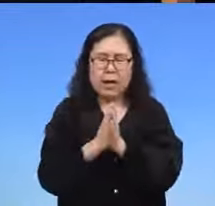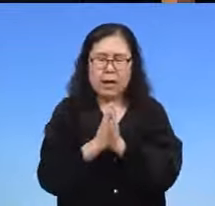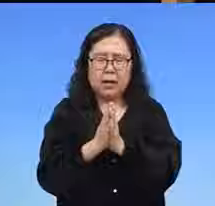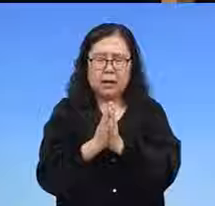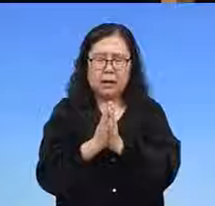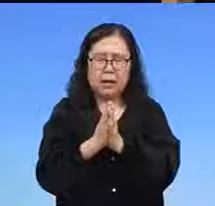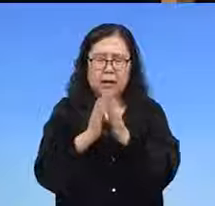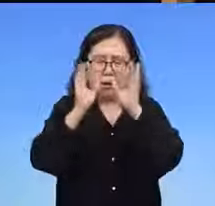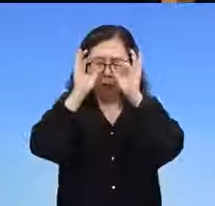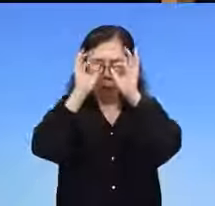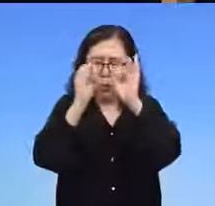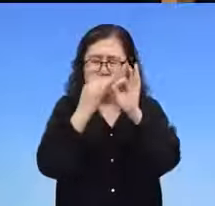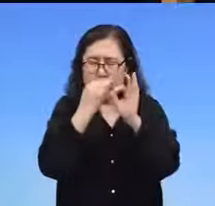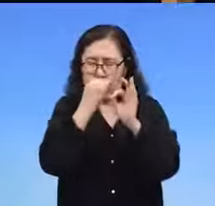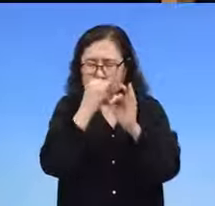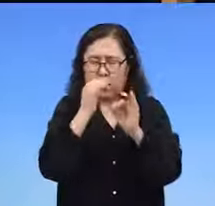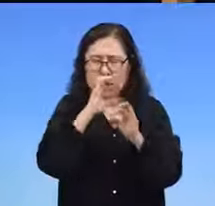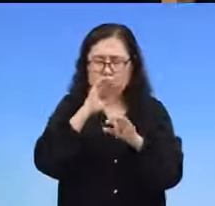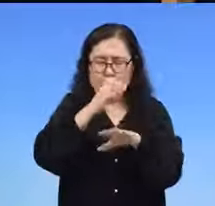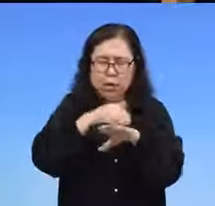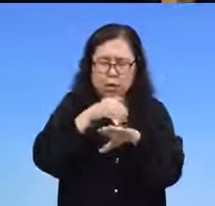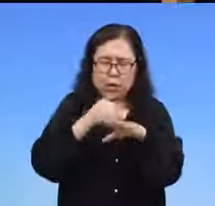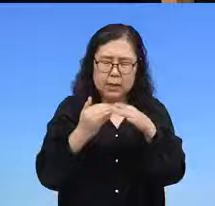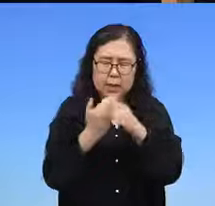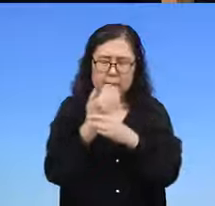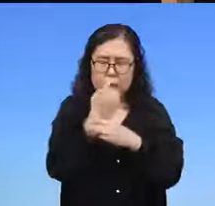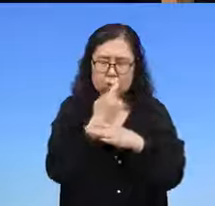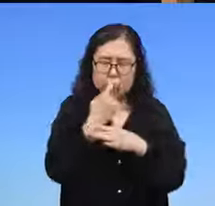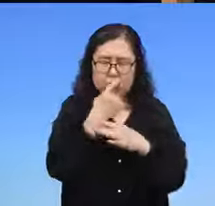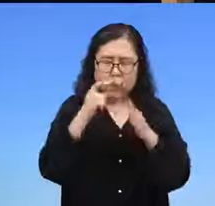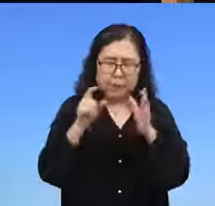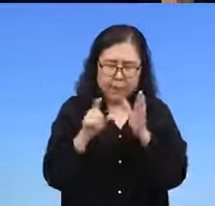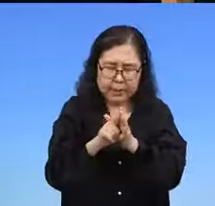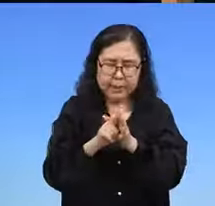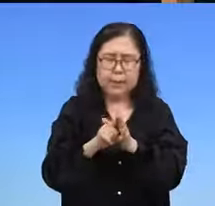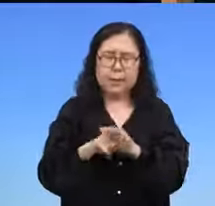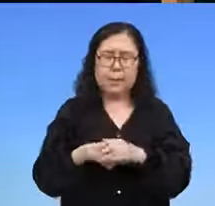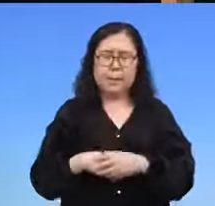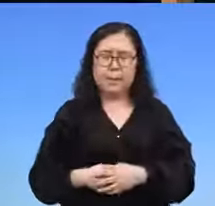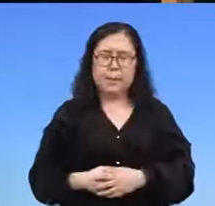보여지는 훈련이 이루어지게 되는 줄로 믿습니다.